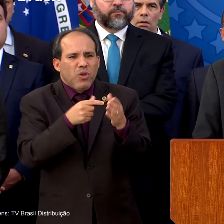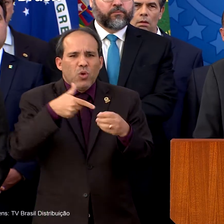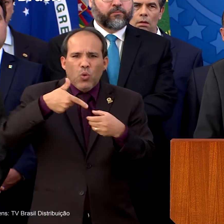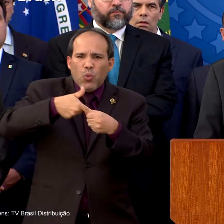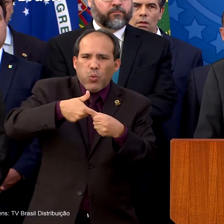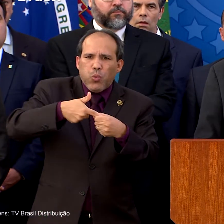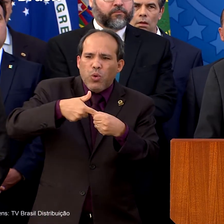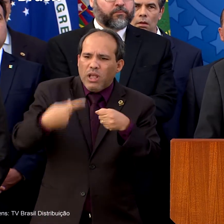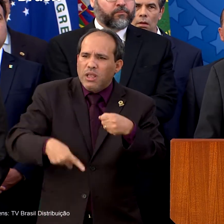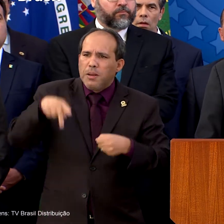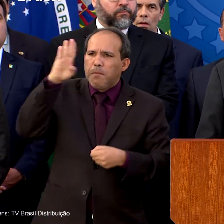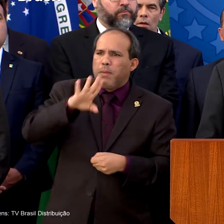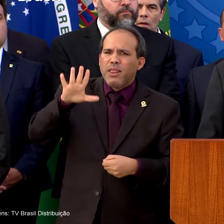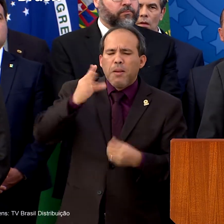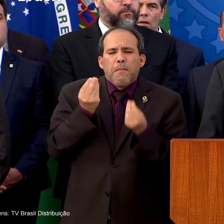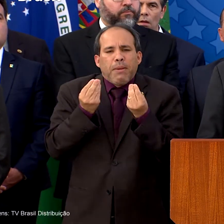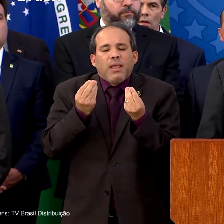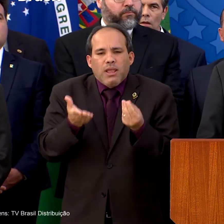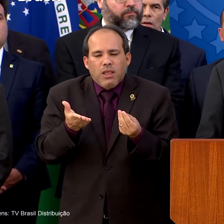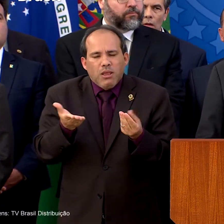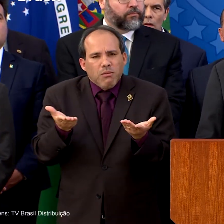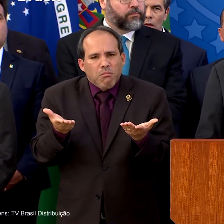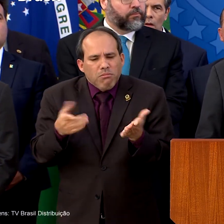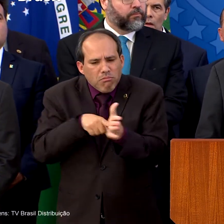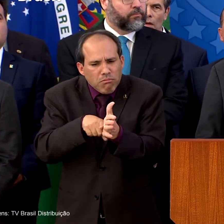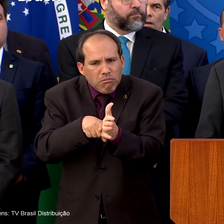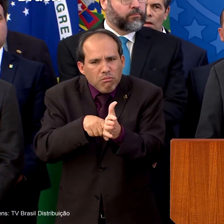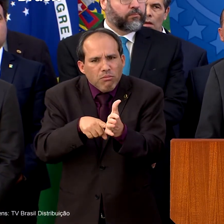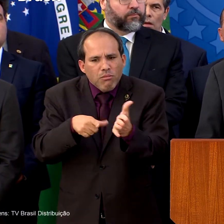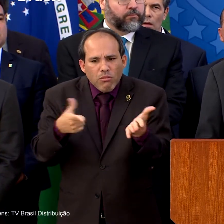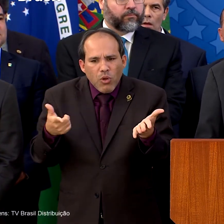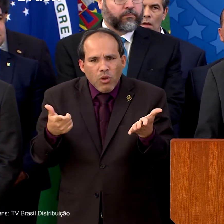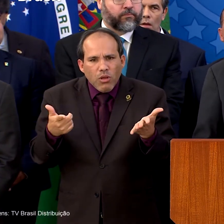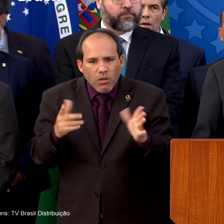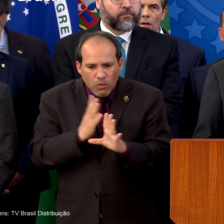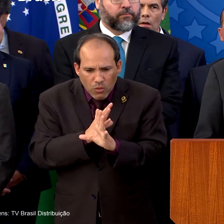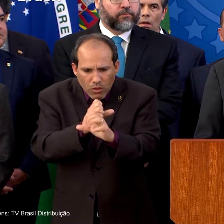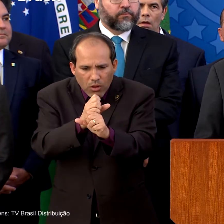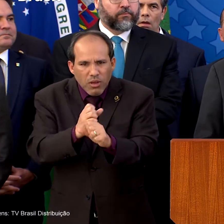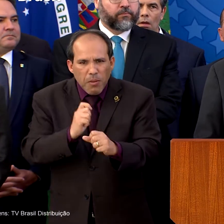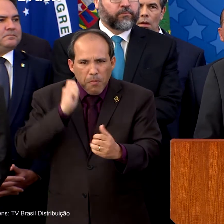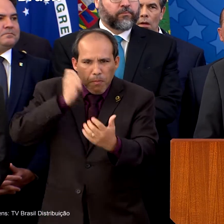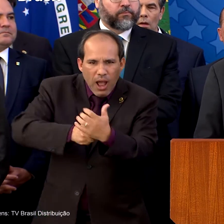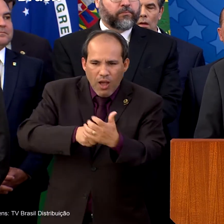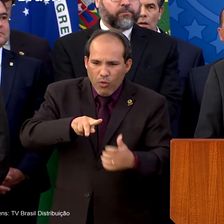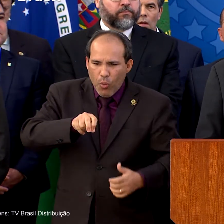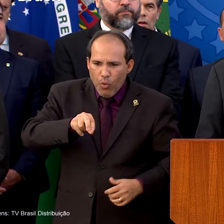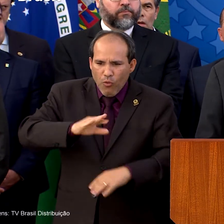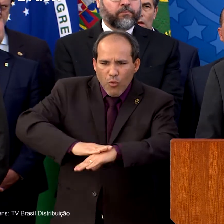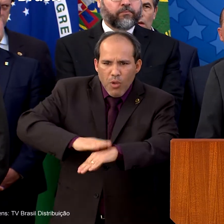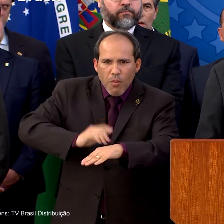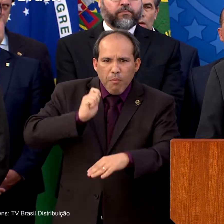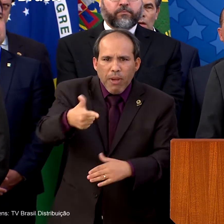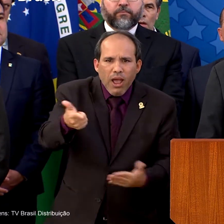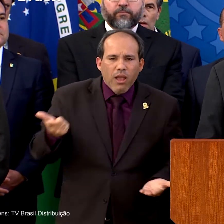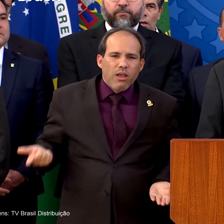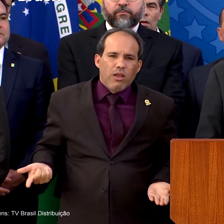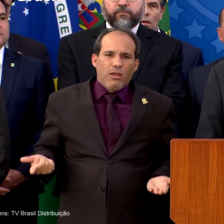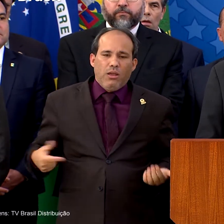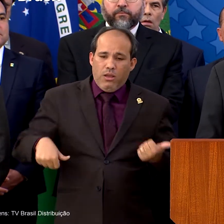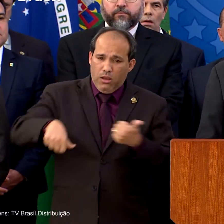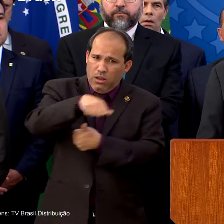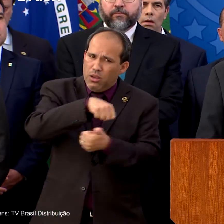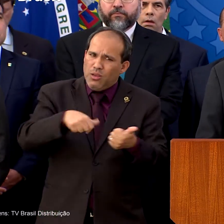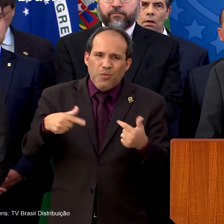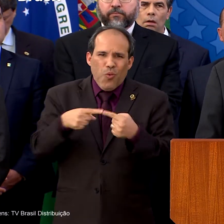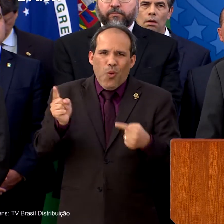onde nós ficamos sabendo que não teria sou daqui de eficácia não tem essa conta não foi para o povo pagar a obrigação do inmetro